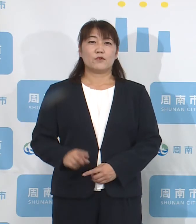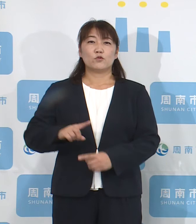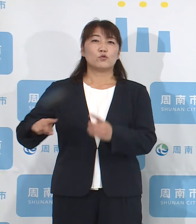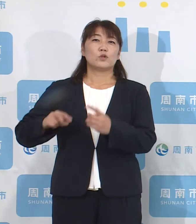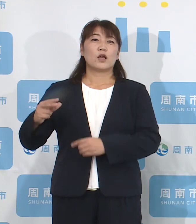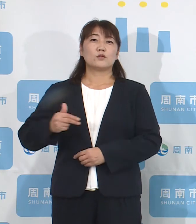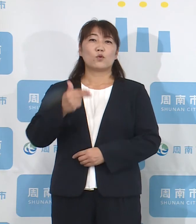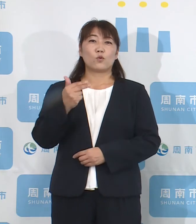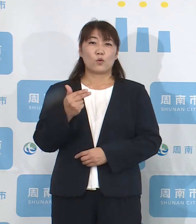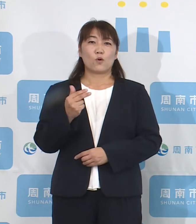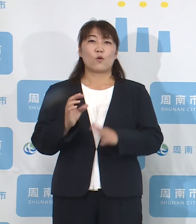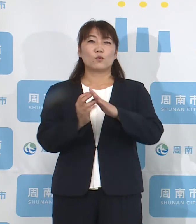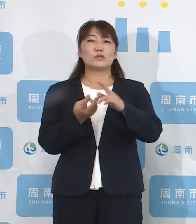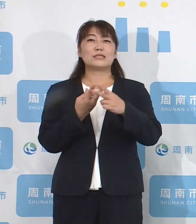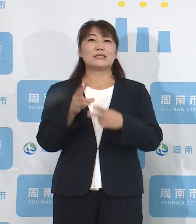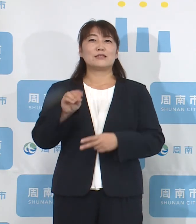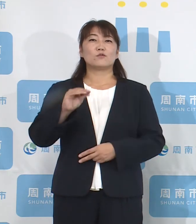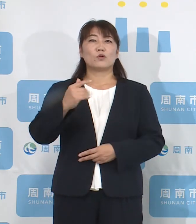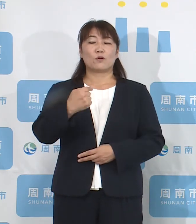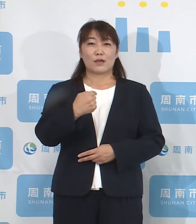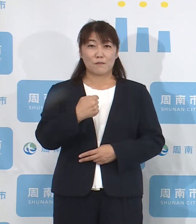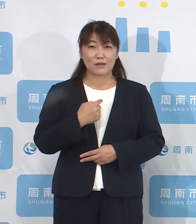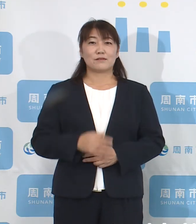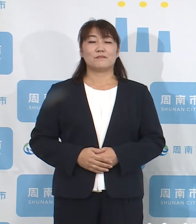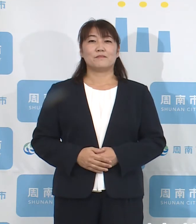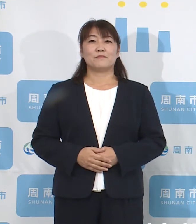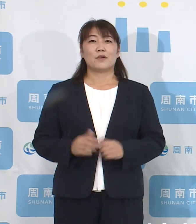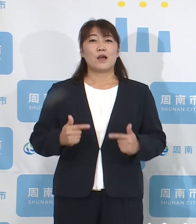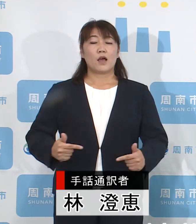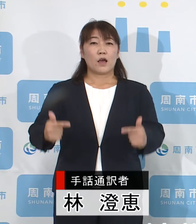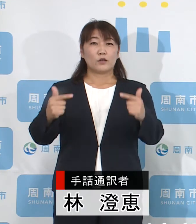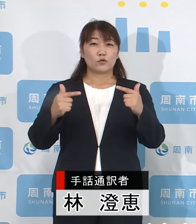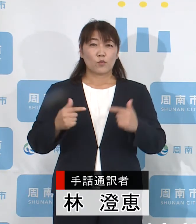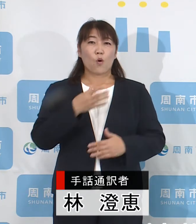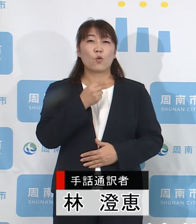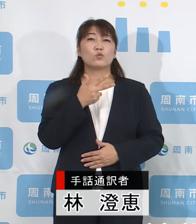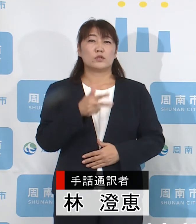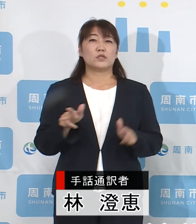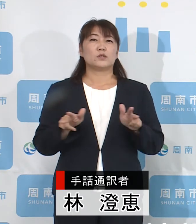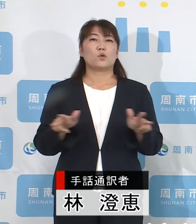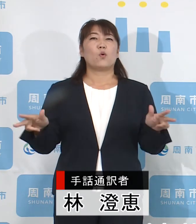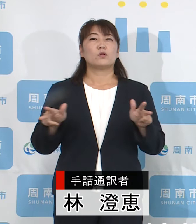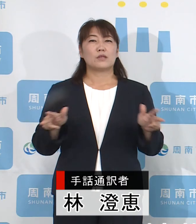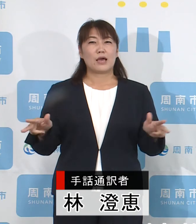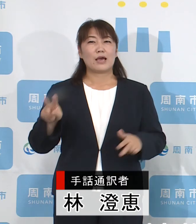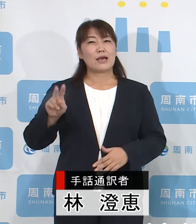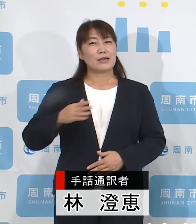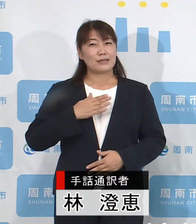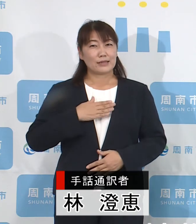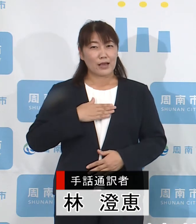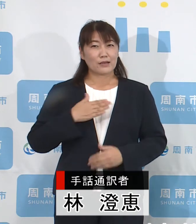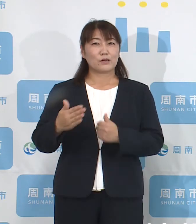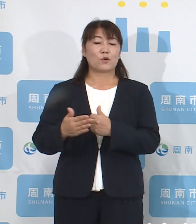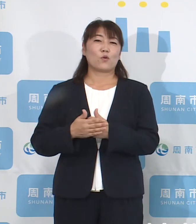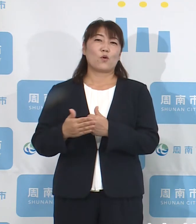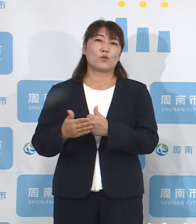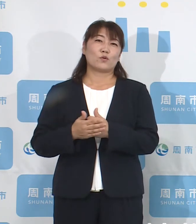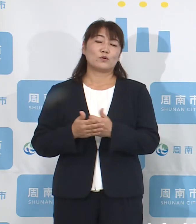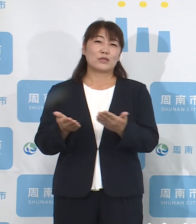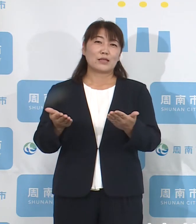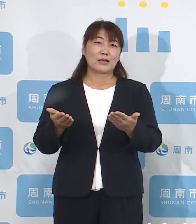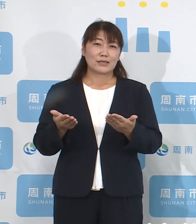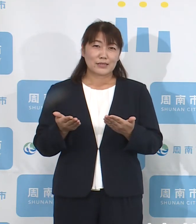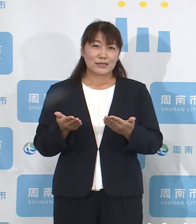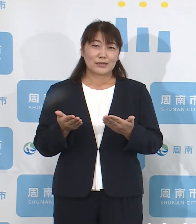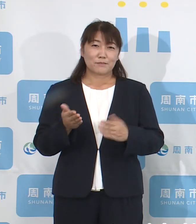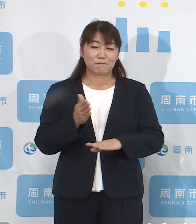周南市長の藤井律子でございます。いつも福祉行政にご理解ご協力をいただき、